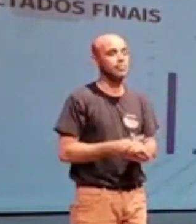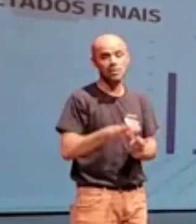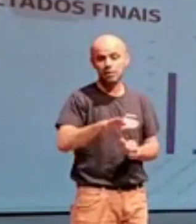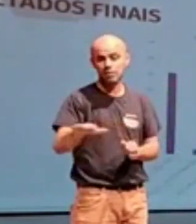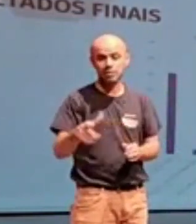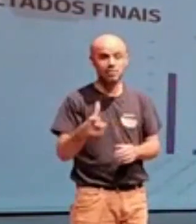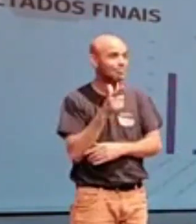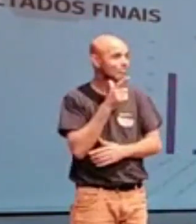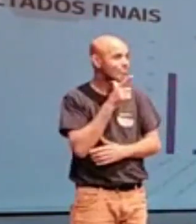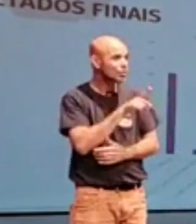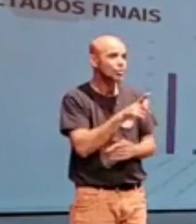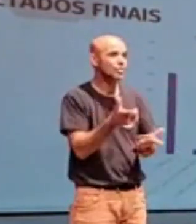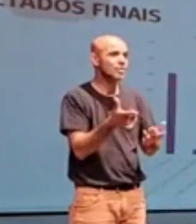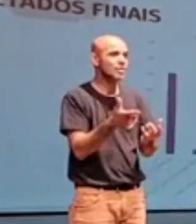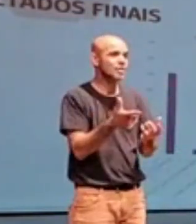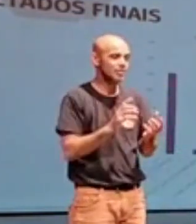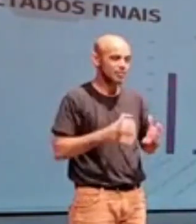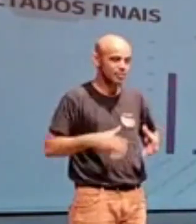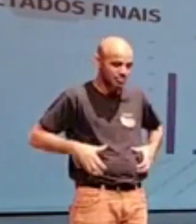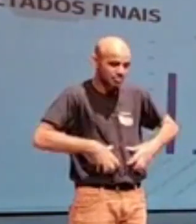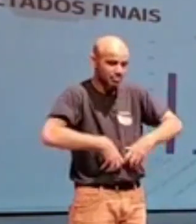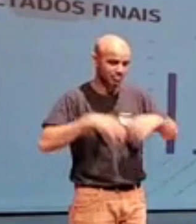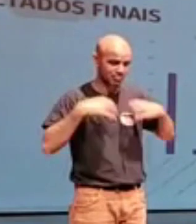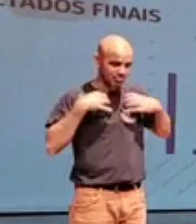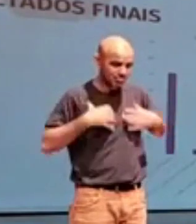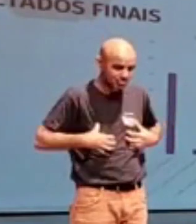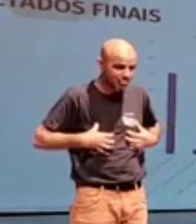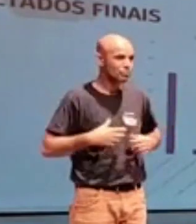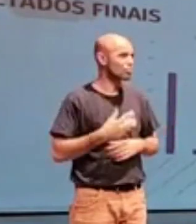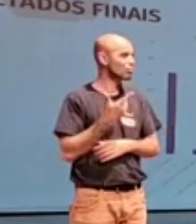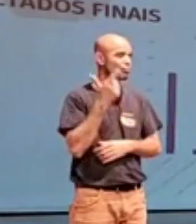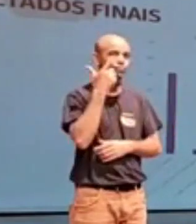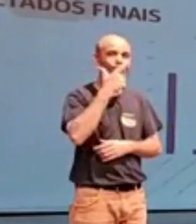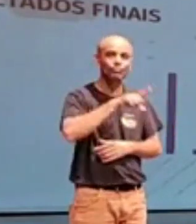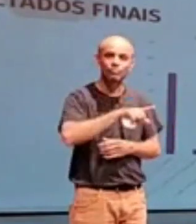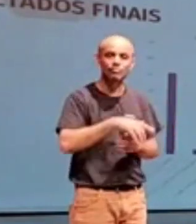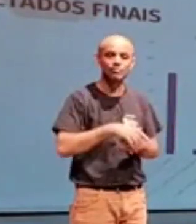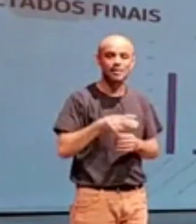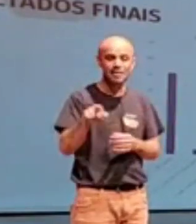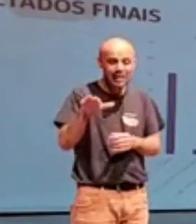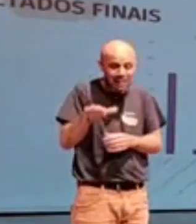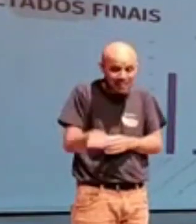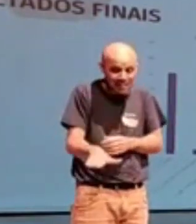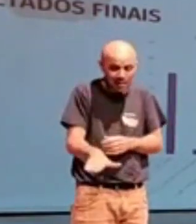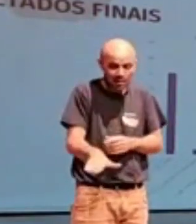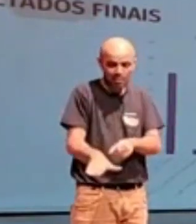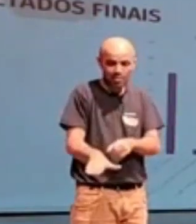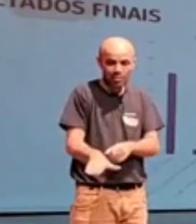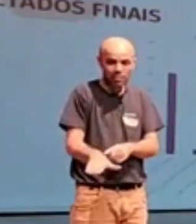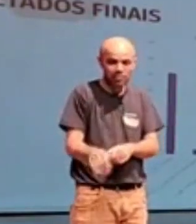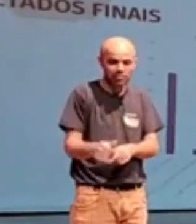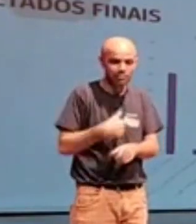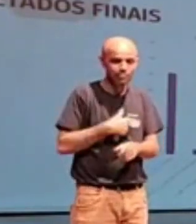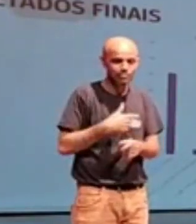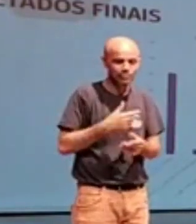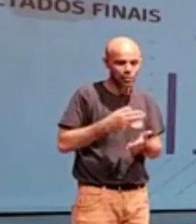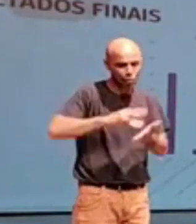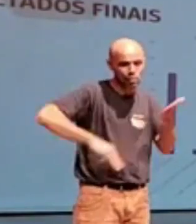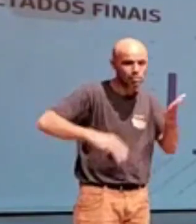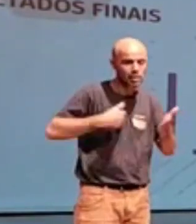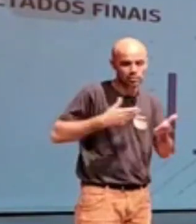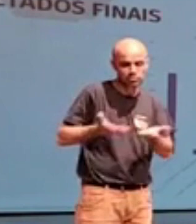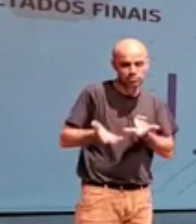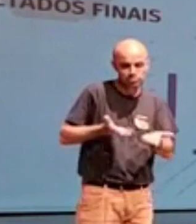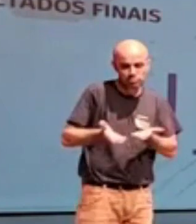não conseguem a órtese, não conseguem o colete. E quando a criança é muito pequenininha, tem um método que é muito bem estabelecido